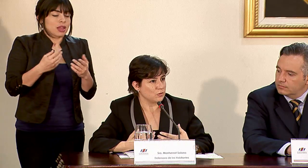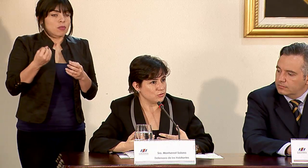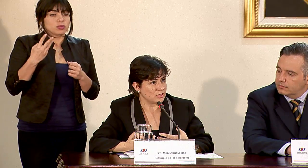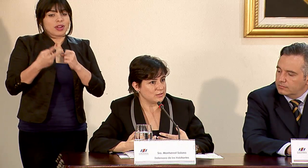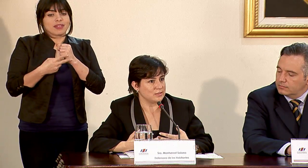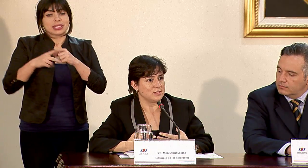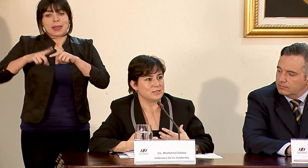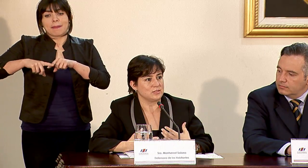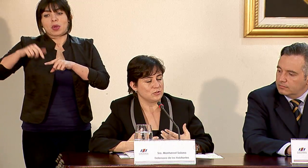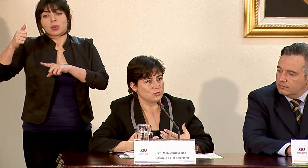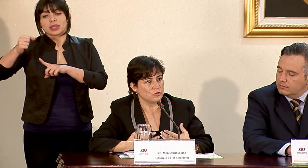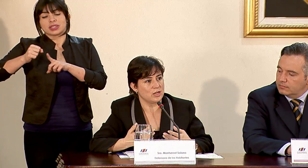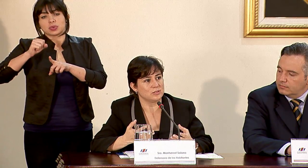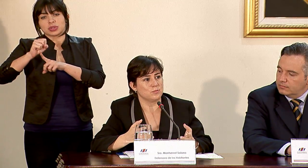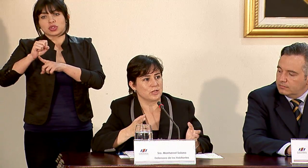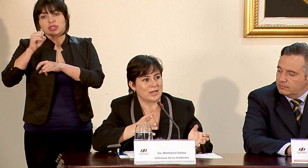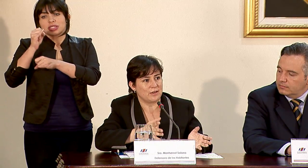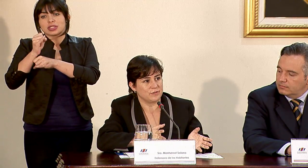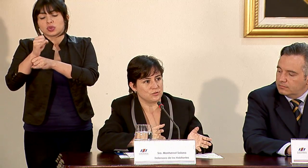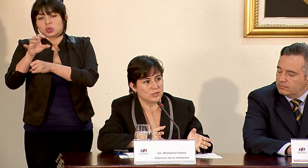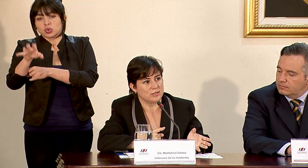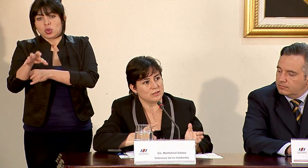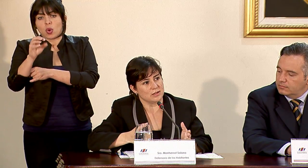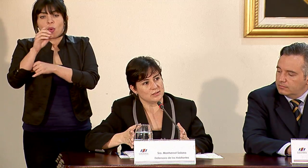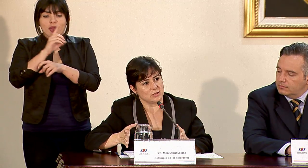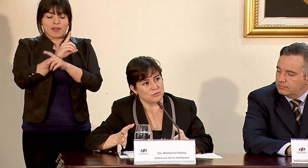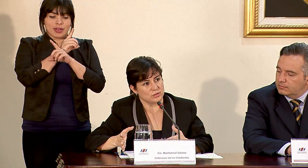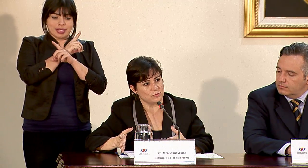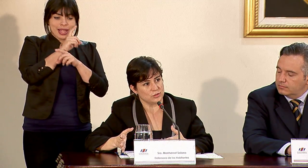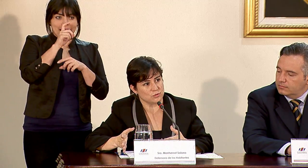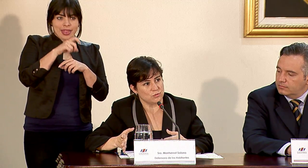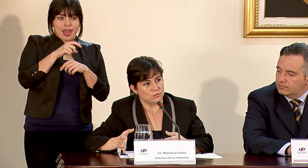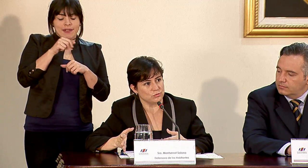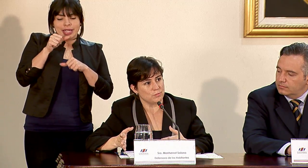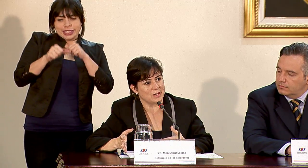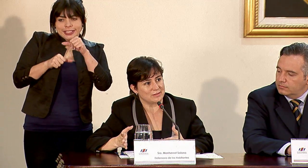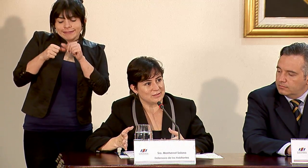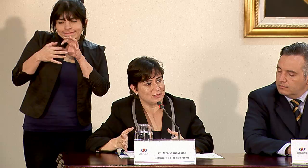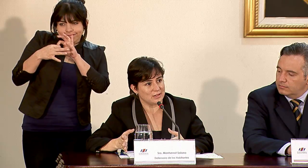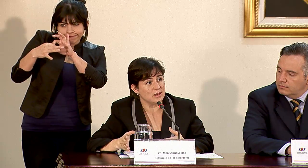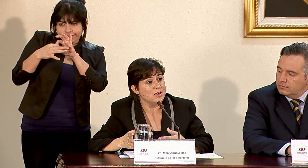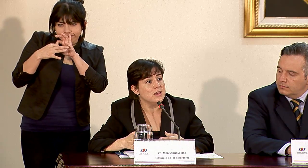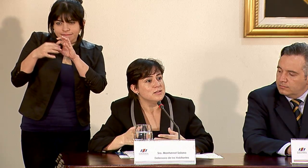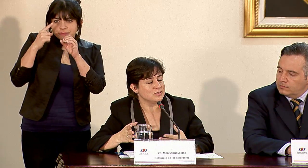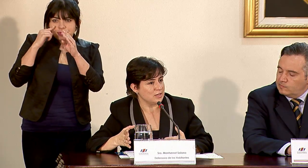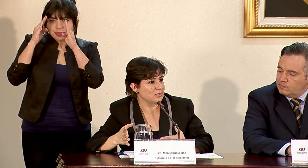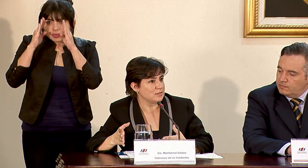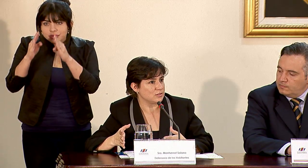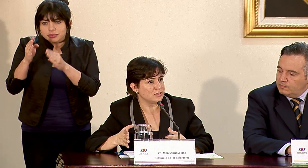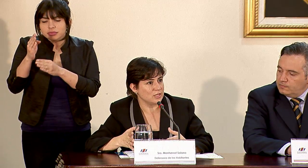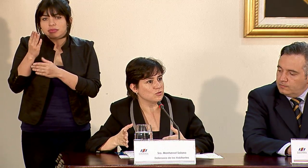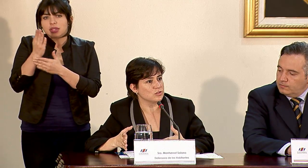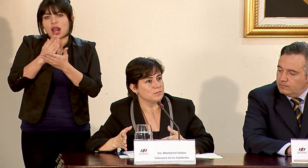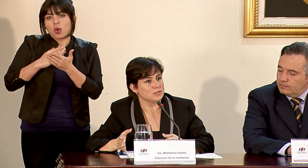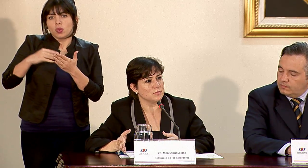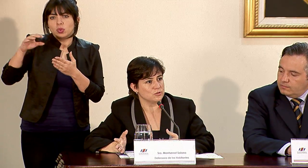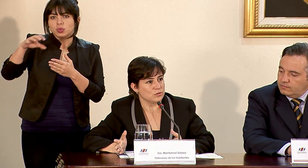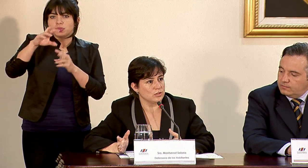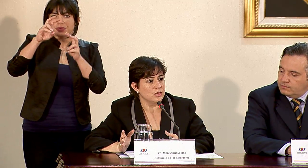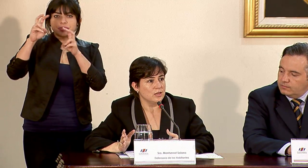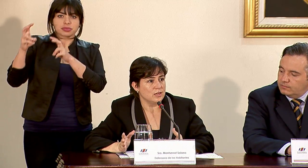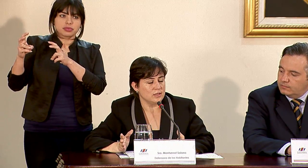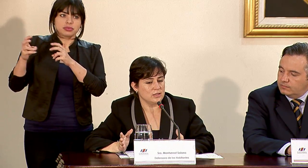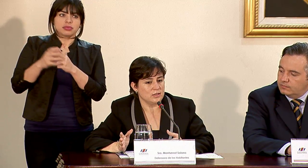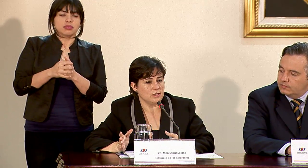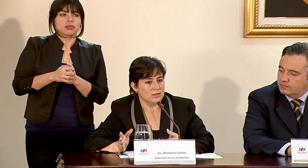de ciertas circunstancias ya sea institucionales o porque la defensoría tiene que hacer un esfuerzo conjunto para atender ciertos temas de